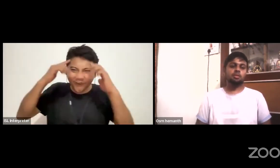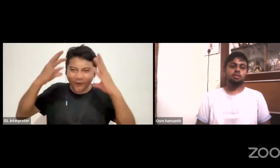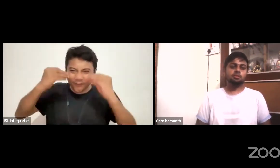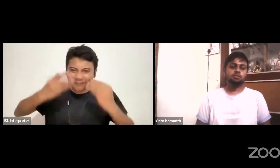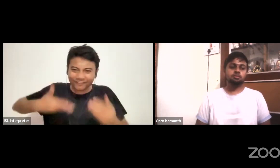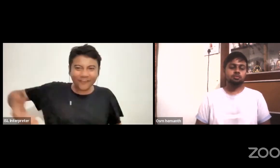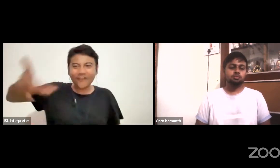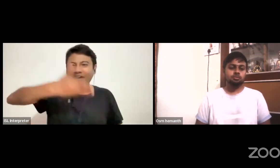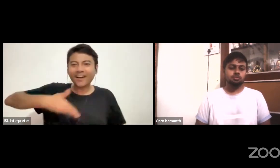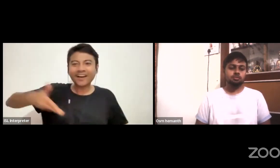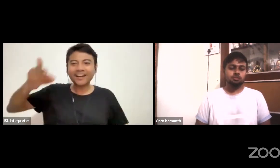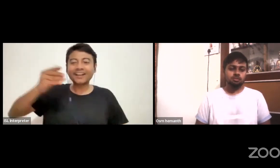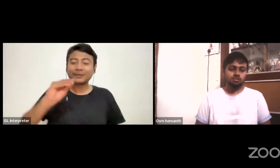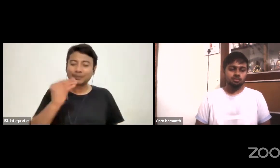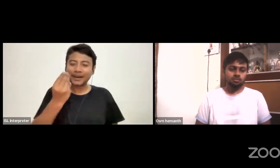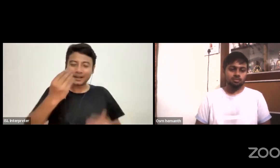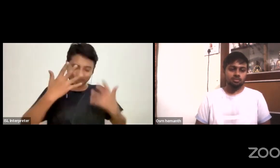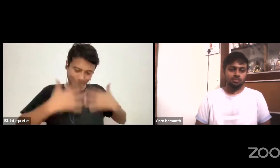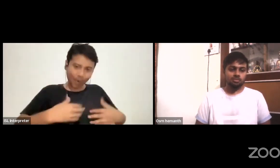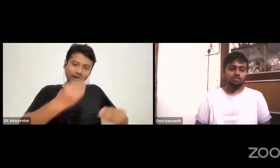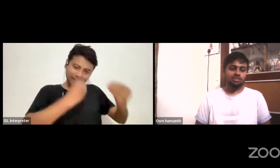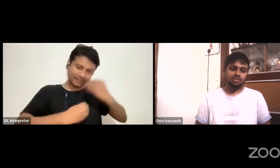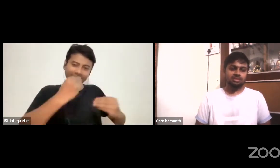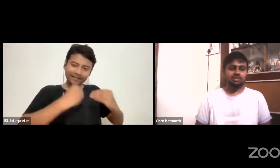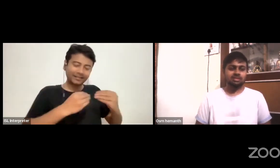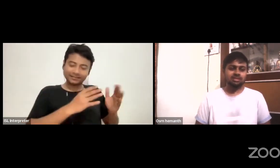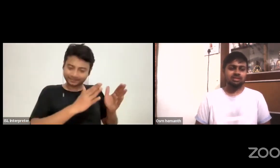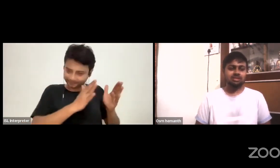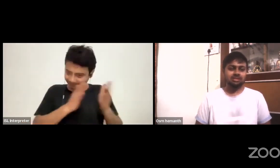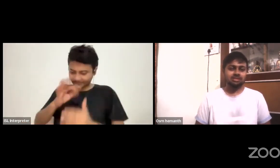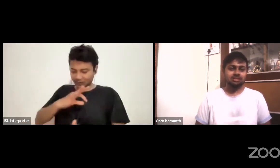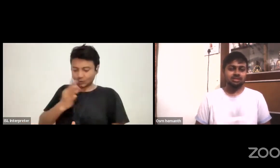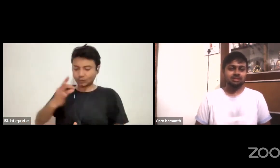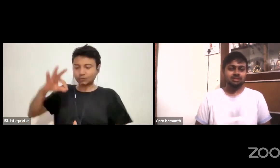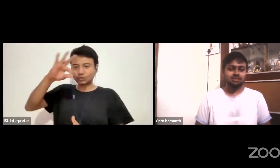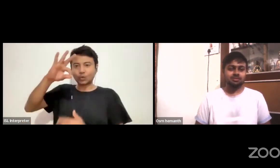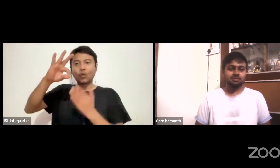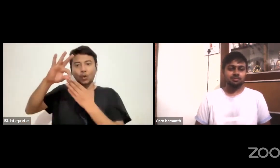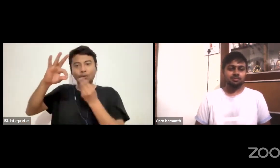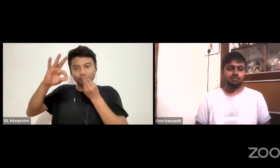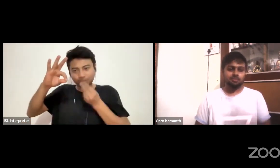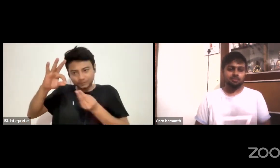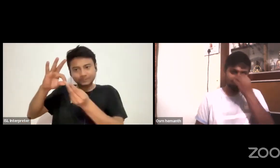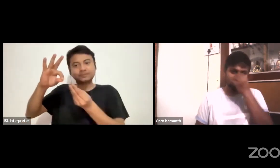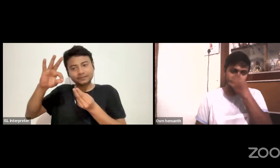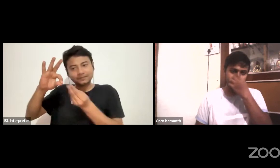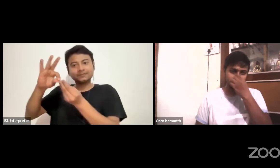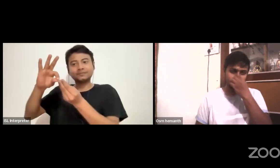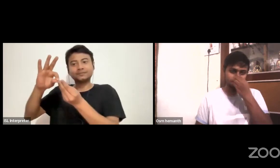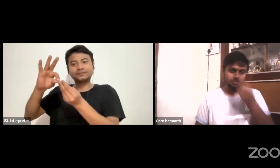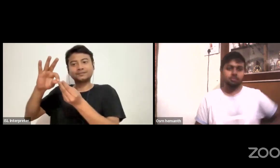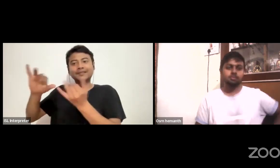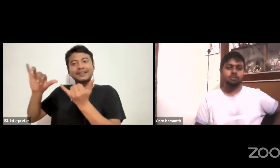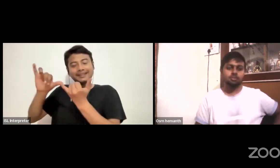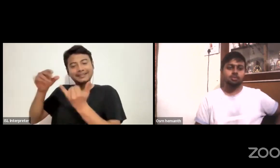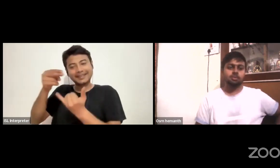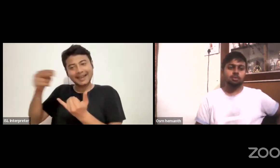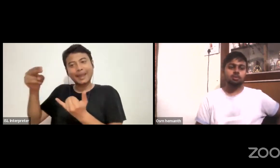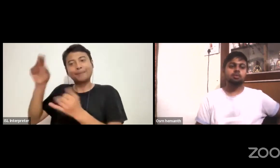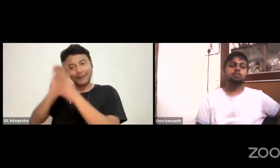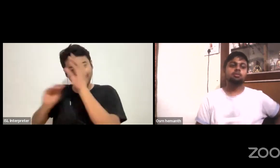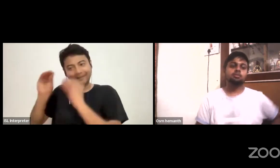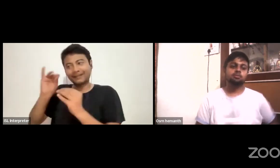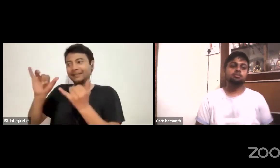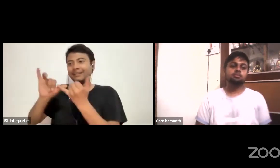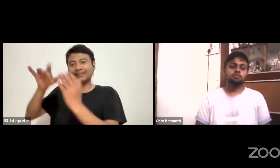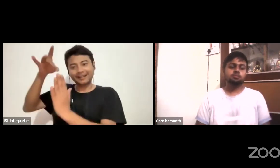को खाना देना चालू कीजिए, भगवान का नाम का जप करना आरंभ कीजिए, बहुत भगवान के विषय में ज्यादा से ज्यादा जानने